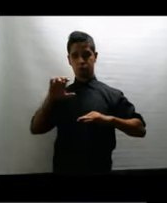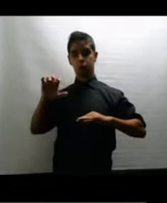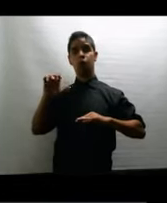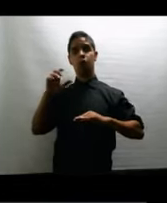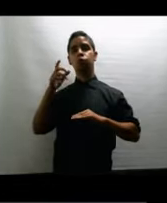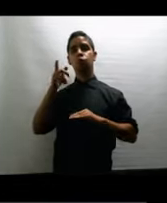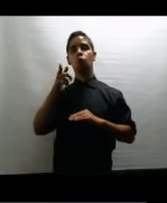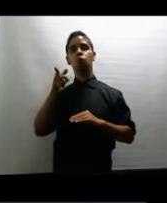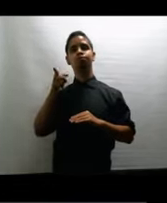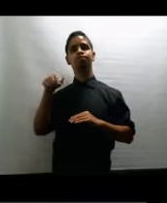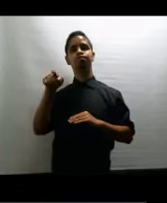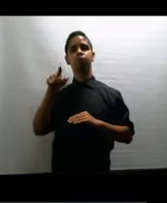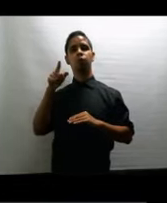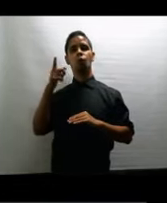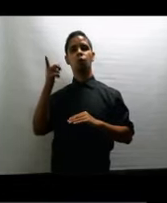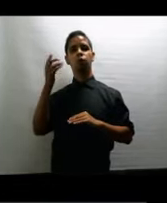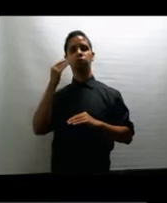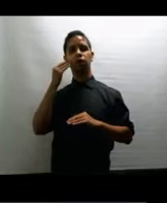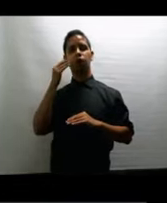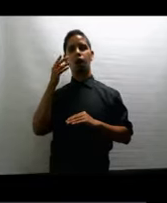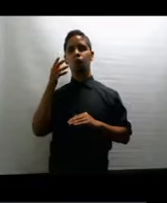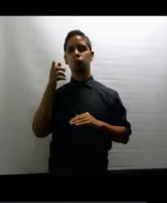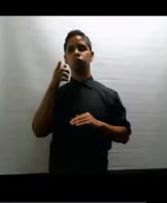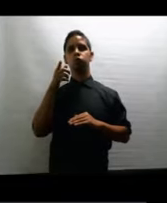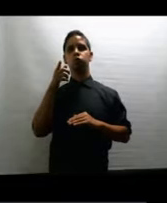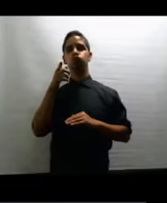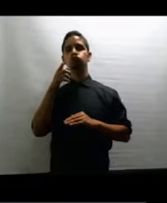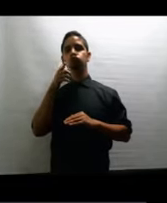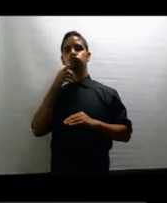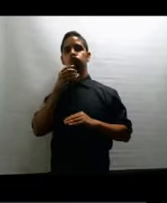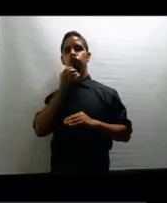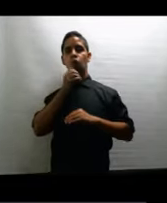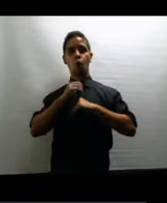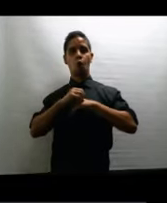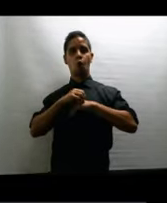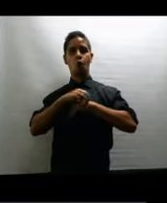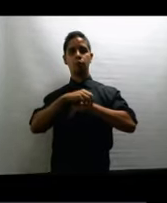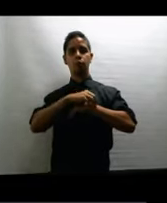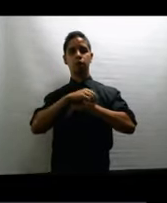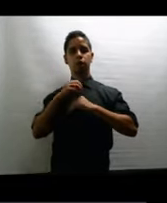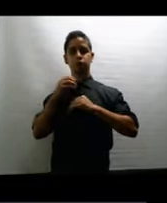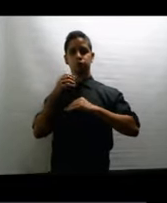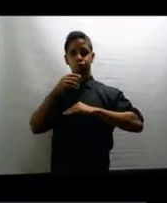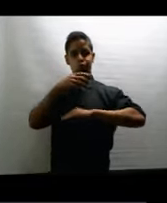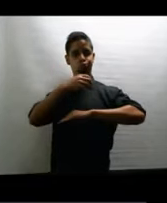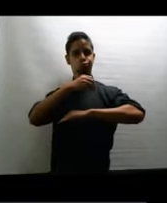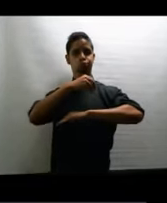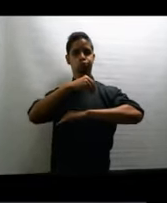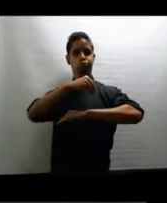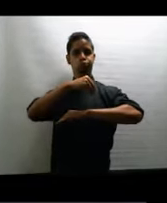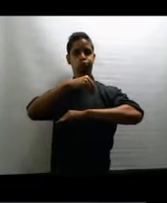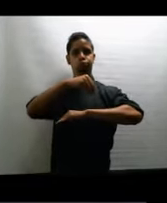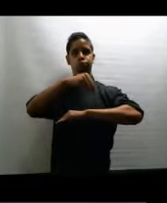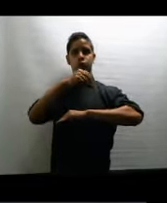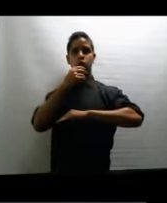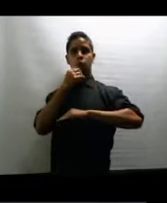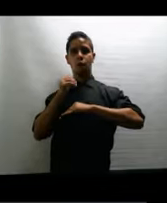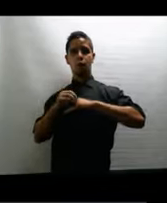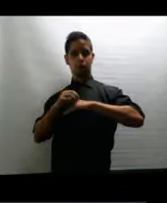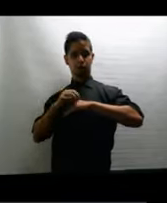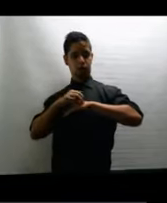hormigas. ¿Tú no te acuerdas de eso? Vierte una línea sólida en las áreas de actividad y no van a cruzar, las hormigas no cruzan